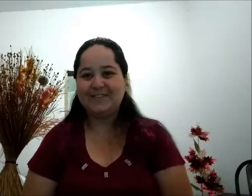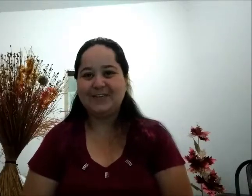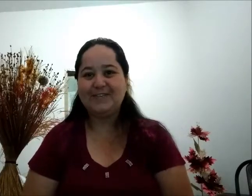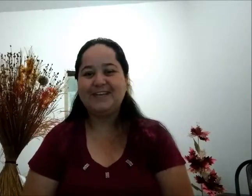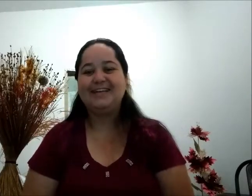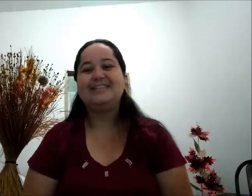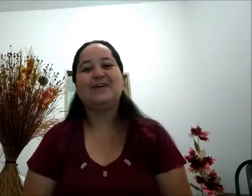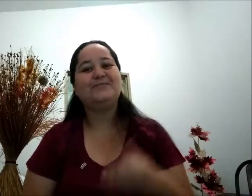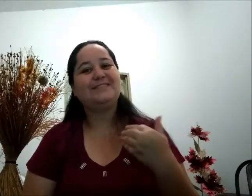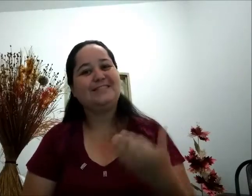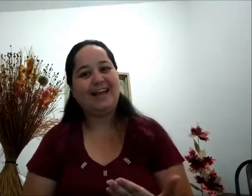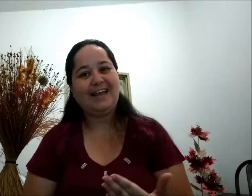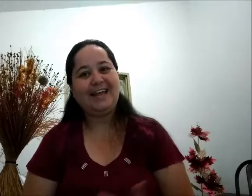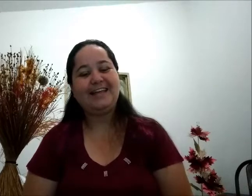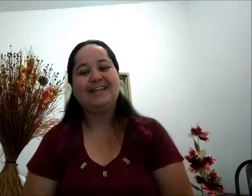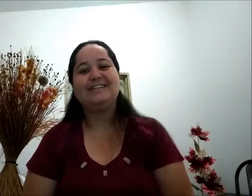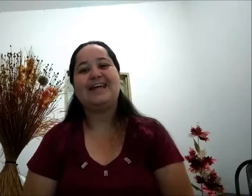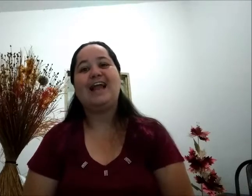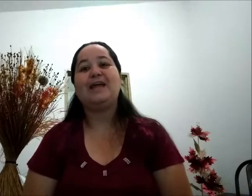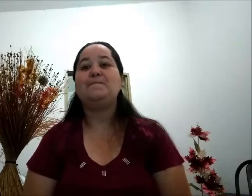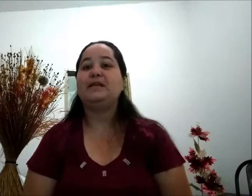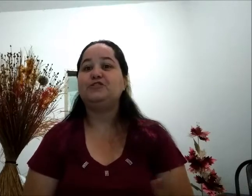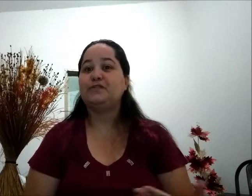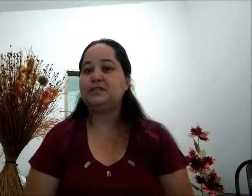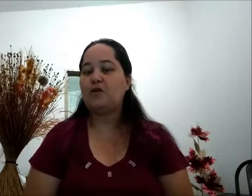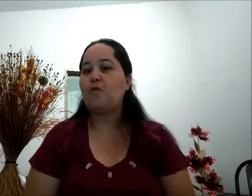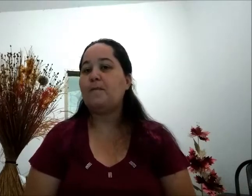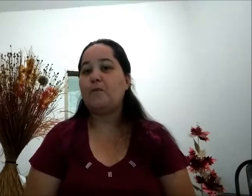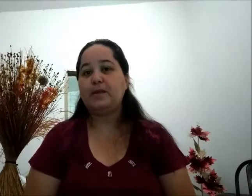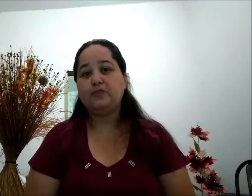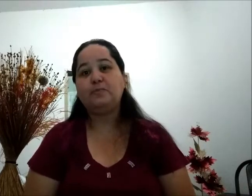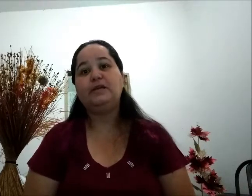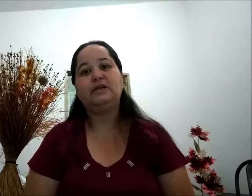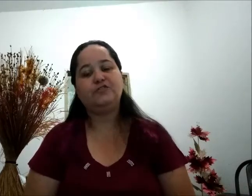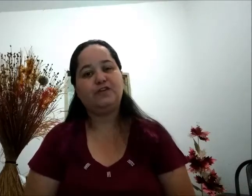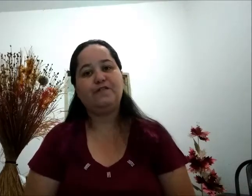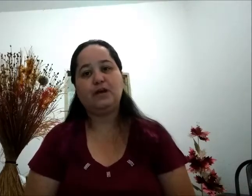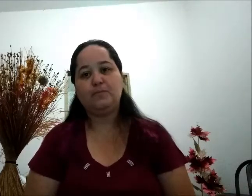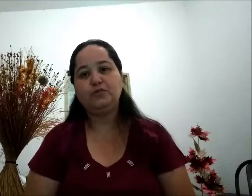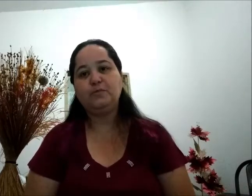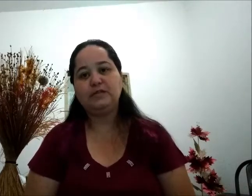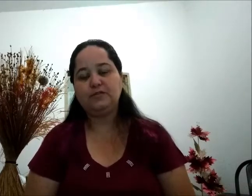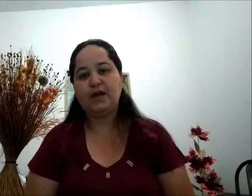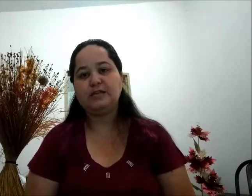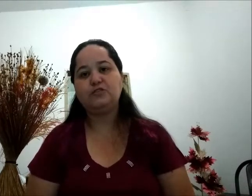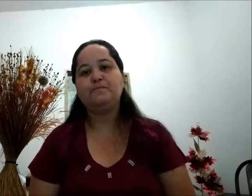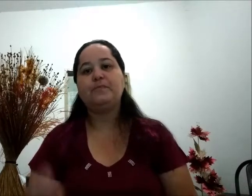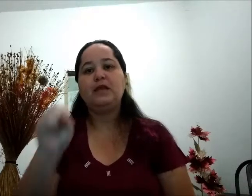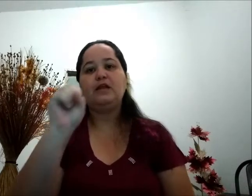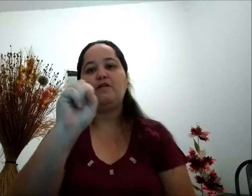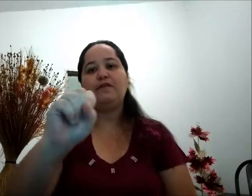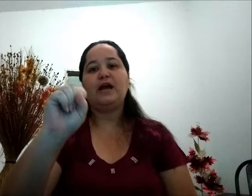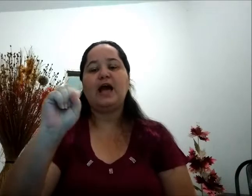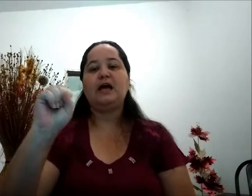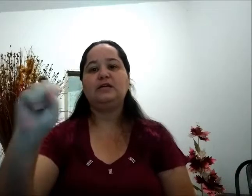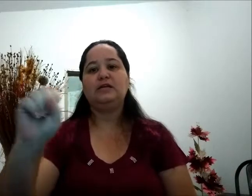bom? Então, treinem, tá? Lembrem de fazer com a mão predominante, que fica muito mais fácil, e não ficar